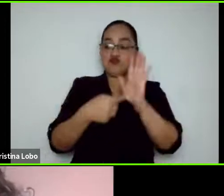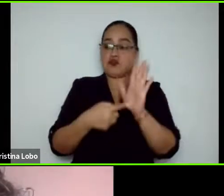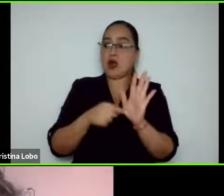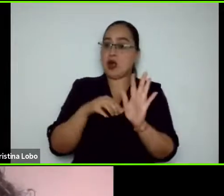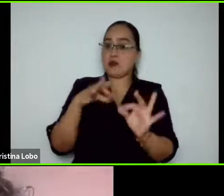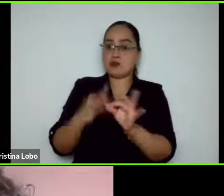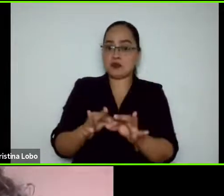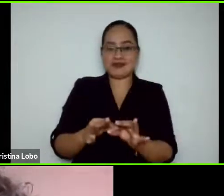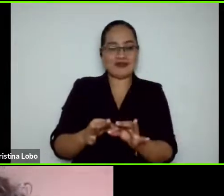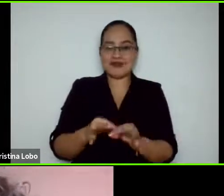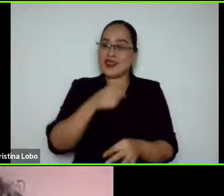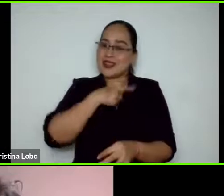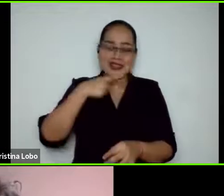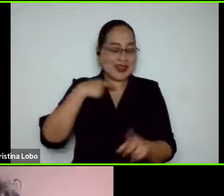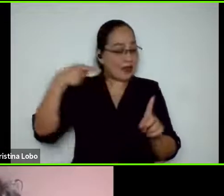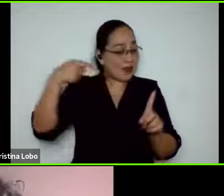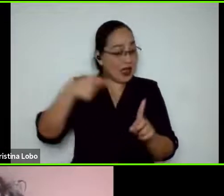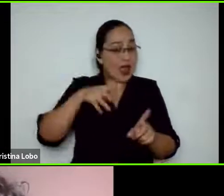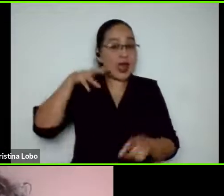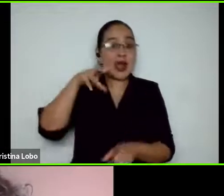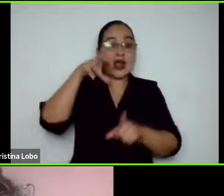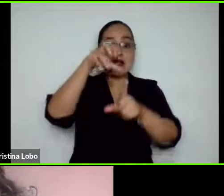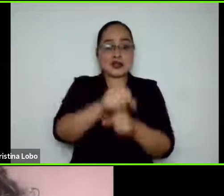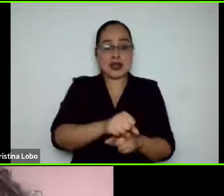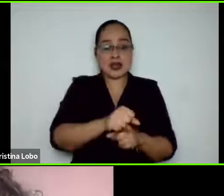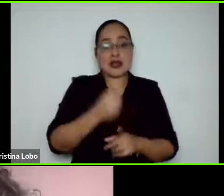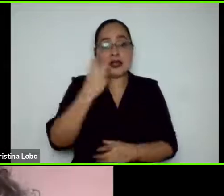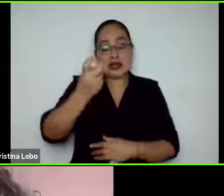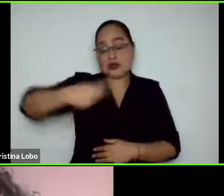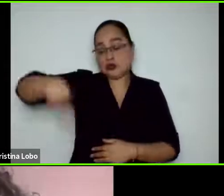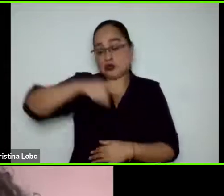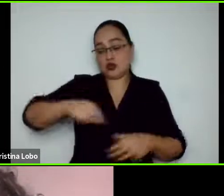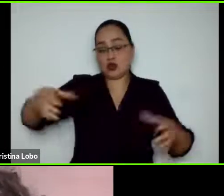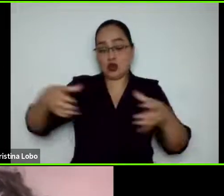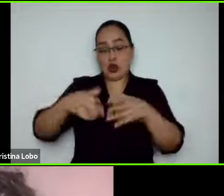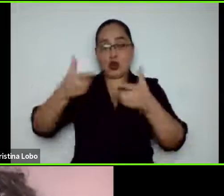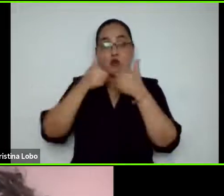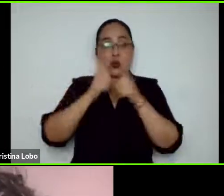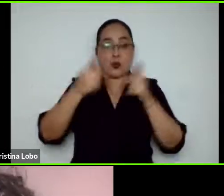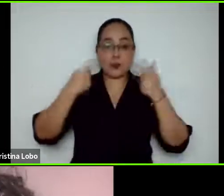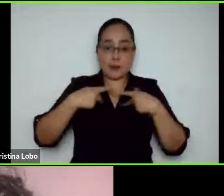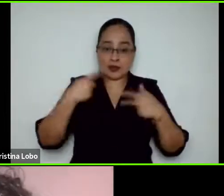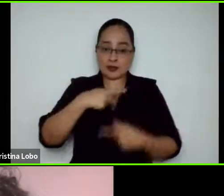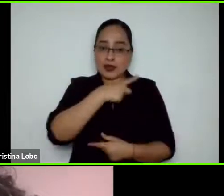Entonces, ahí es muy importante que la organización social se involucre para lograr el cumplimiento.